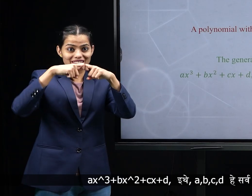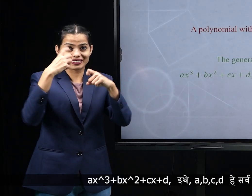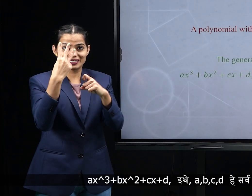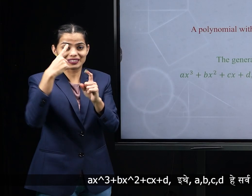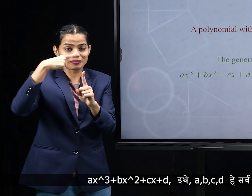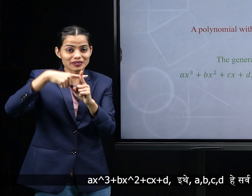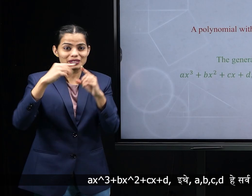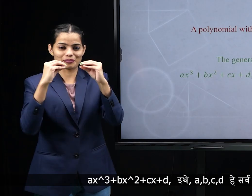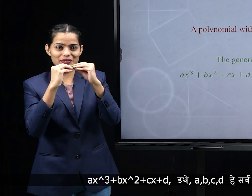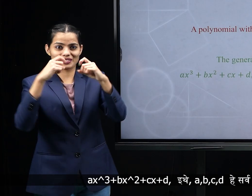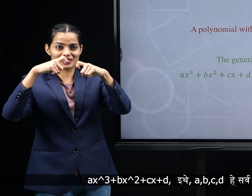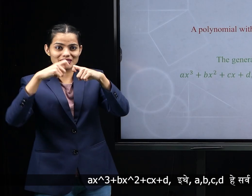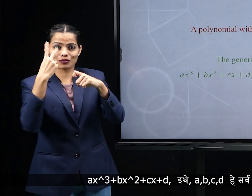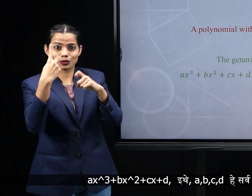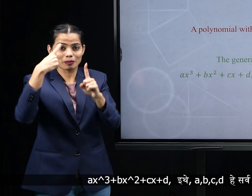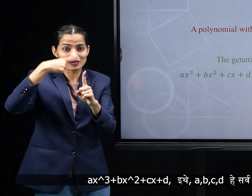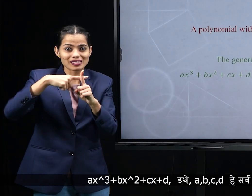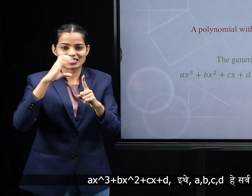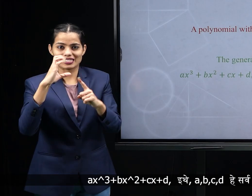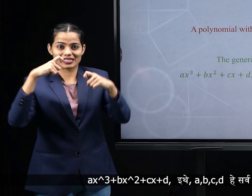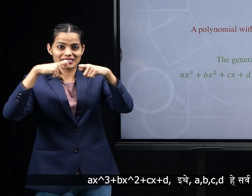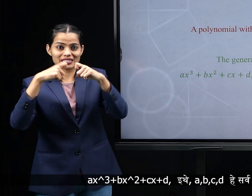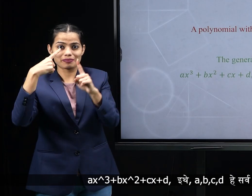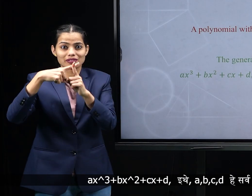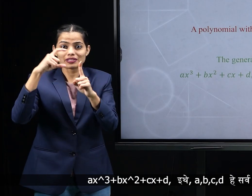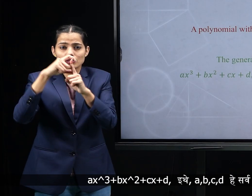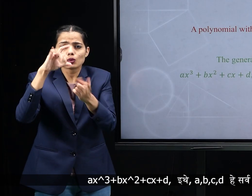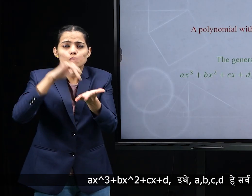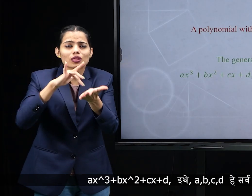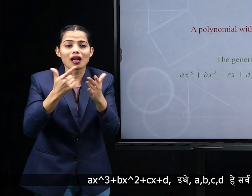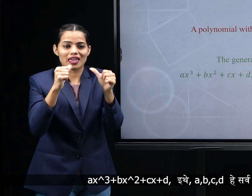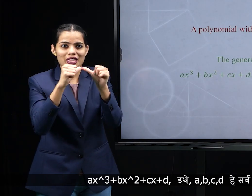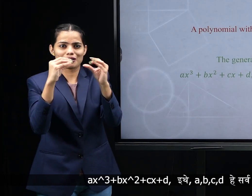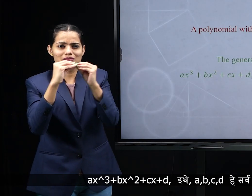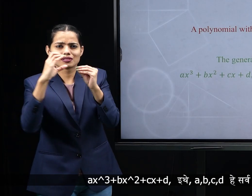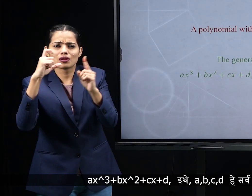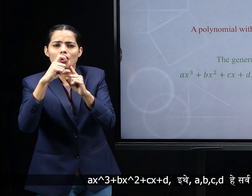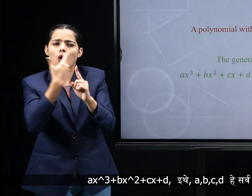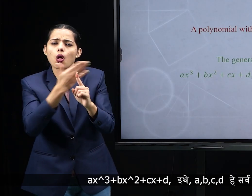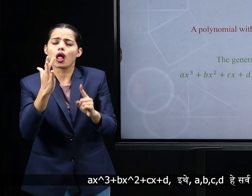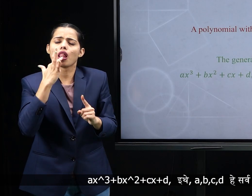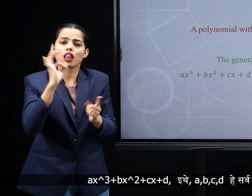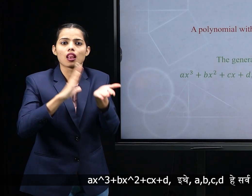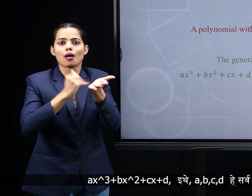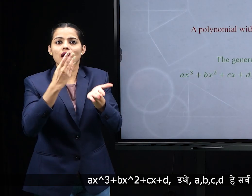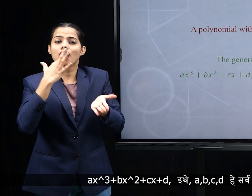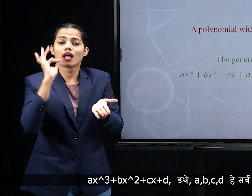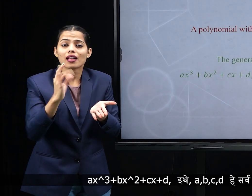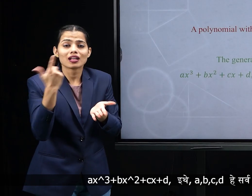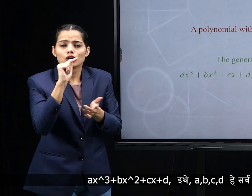ax क्यूब प्लस bx स्क्वेअर प्लस cx प्लस d. इथे a b c d हे सर्व वास्तविक संख्या आहेत आणि a is not equals